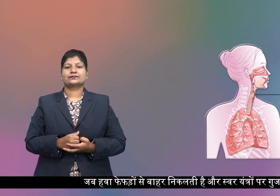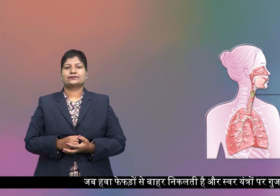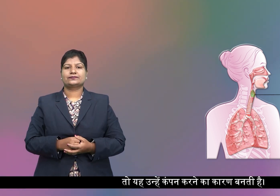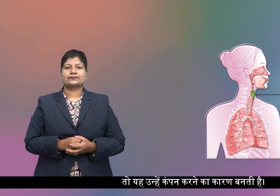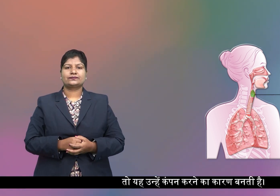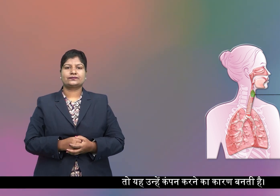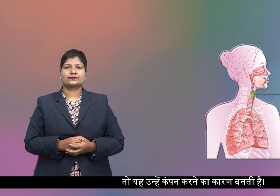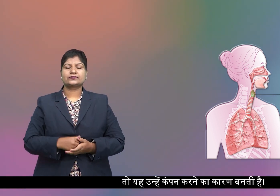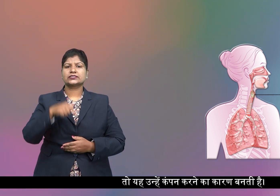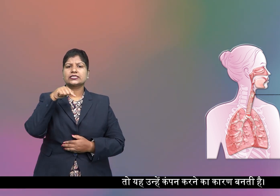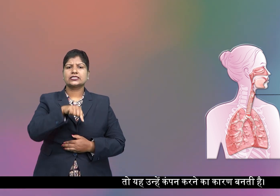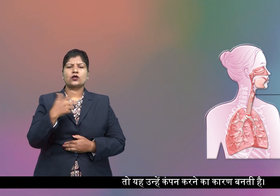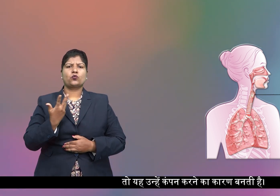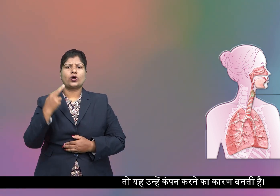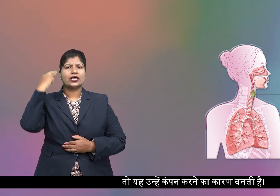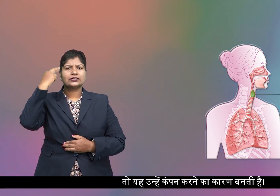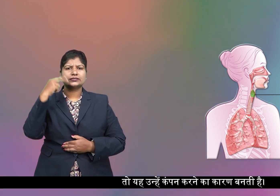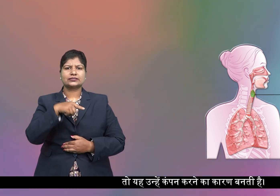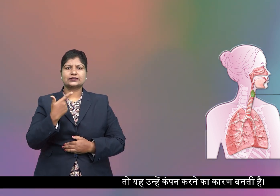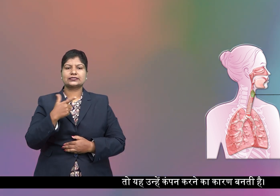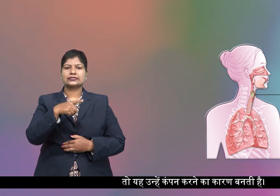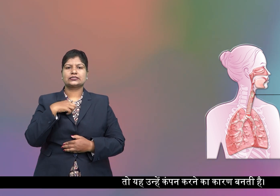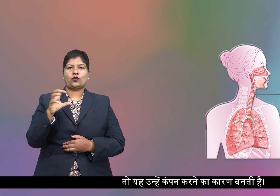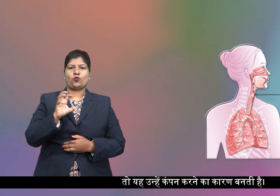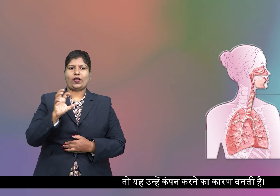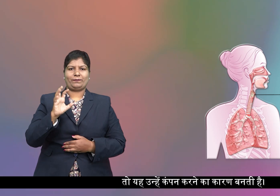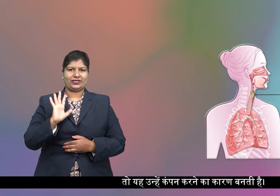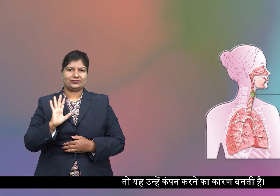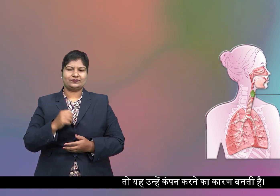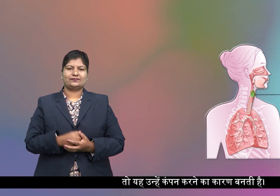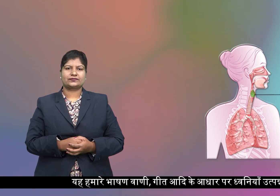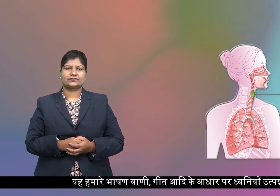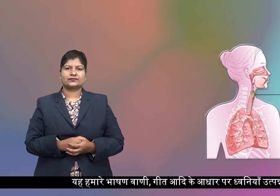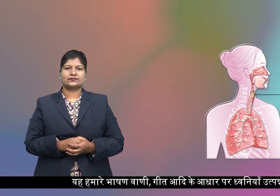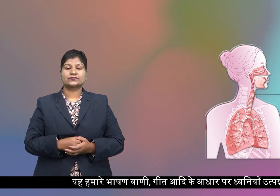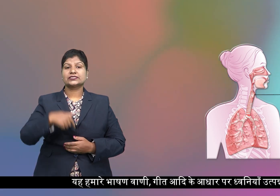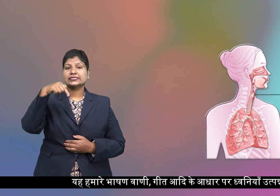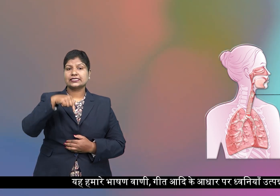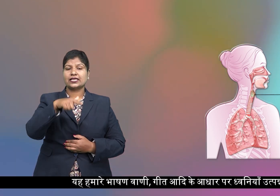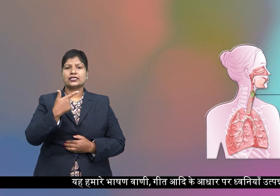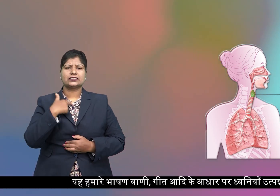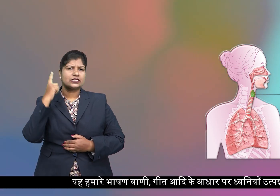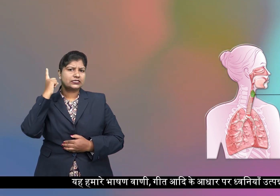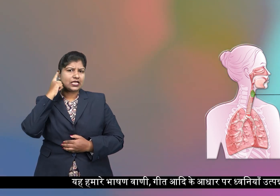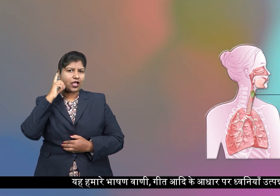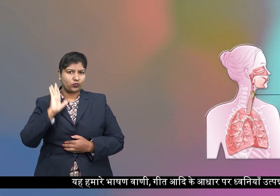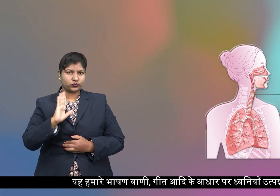तो यह उन्हें कंपन करने का कारण बनती है। यह हमारे भाषण, वाणी,